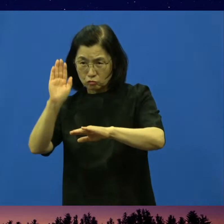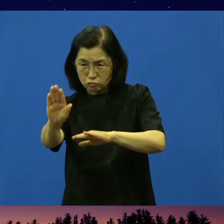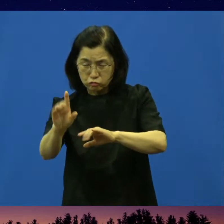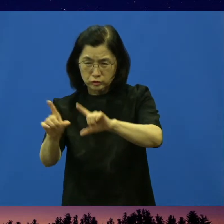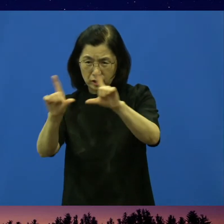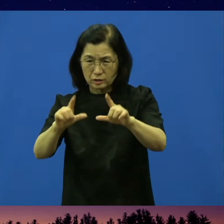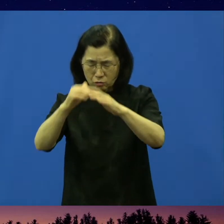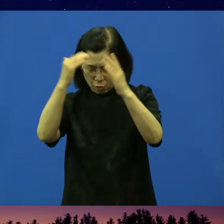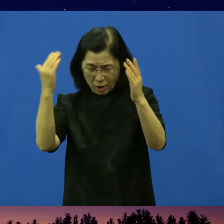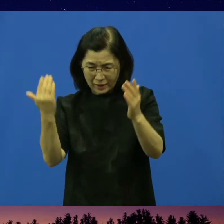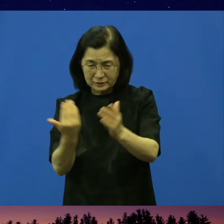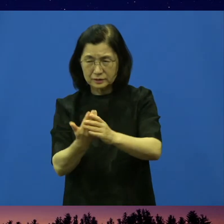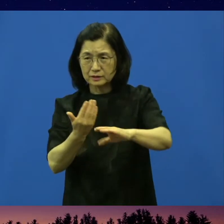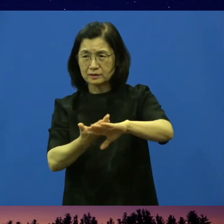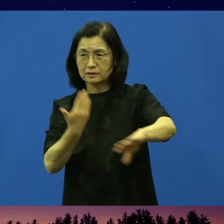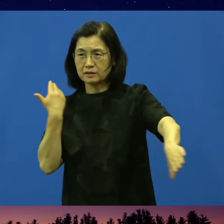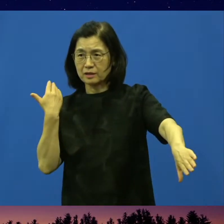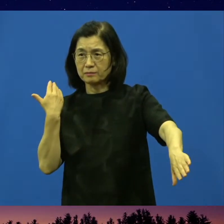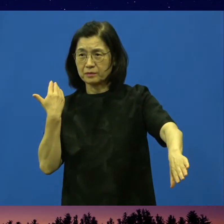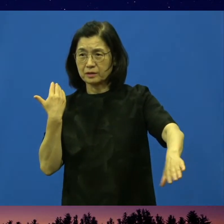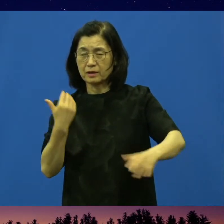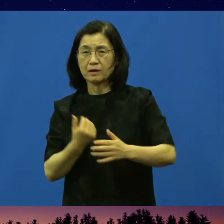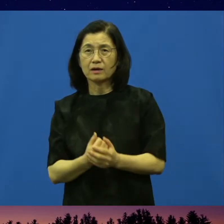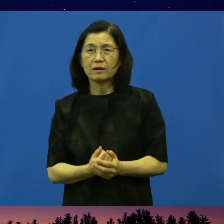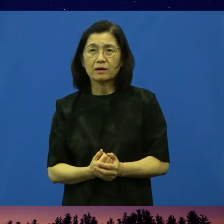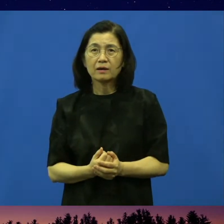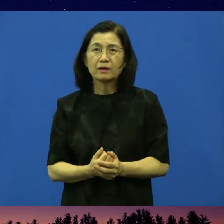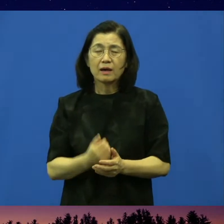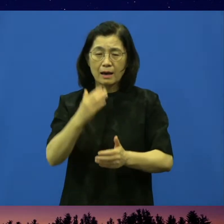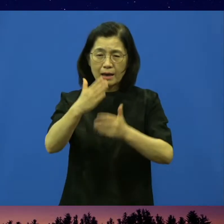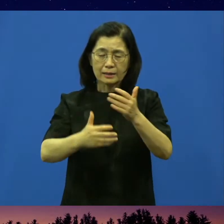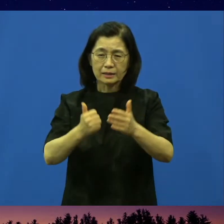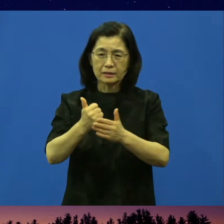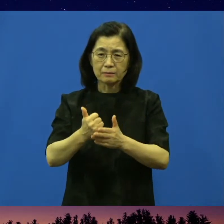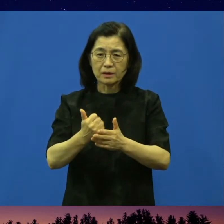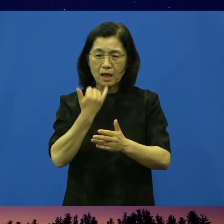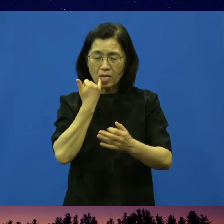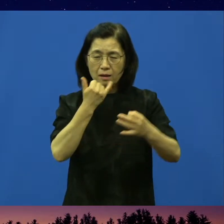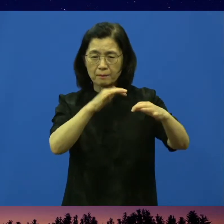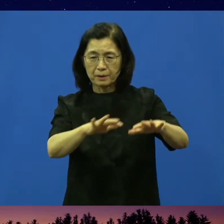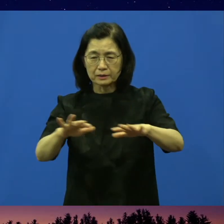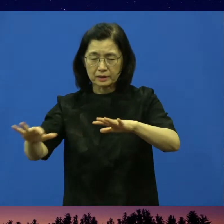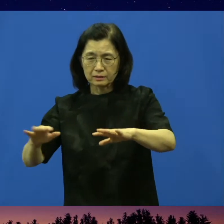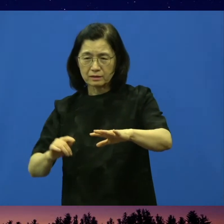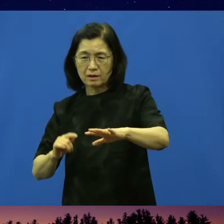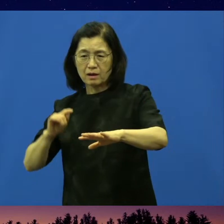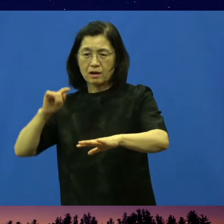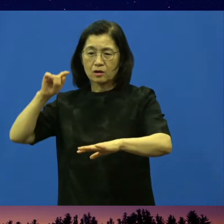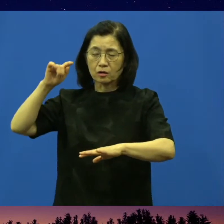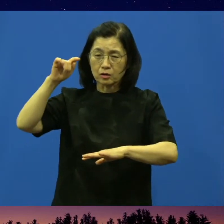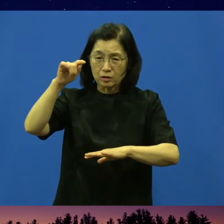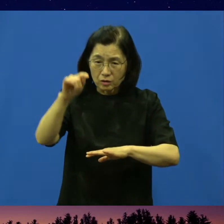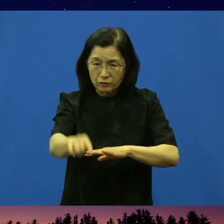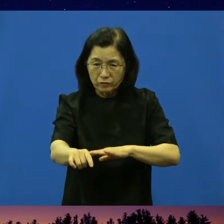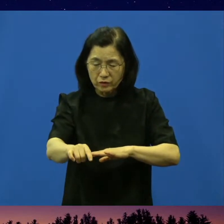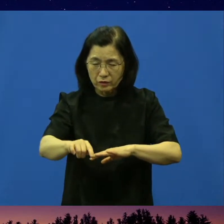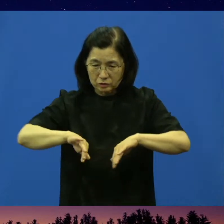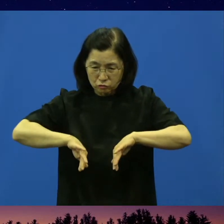바다를 육지같이 건너게 하신 그 구원 사건은 이스라엘 백성들에게 더 말할 나위 없는